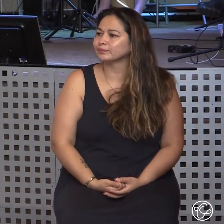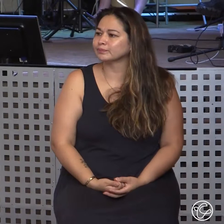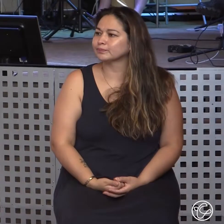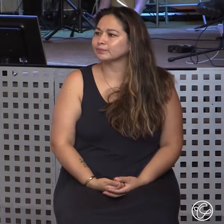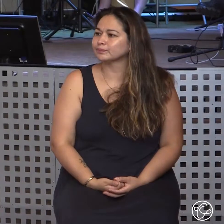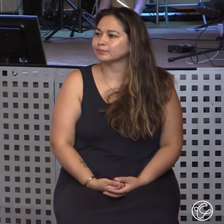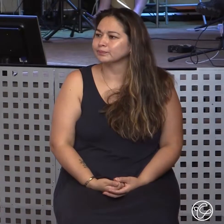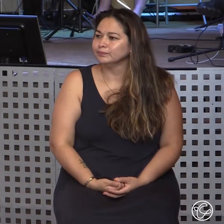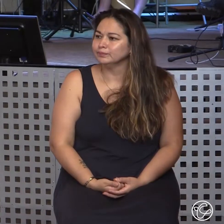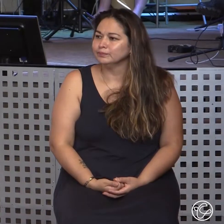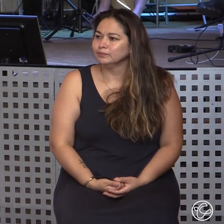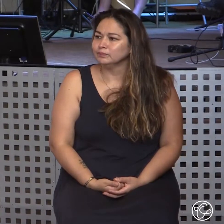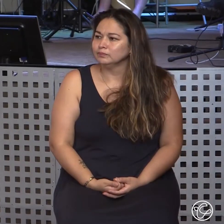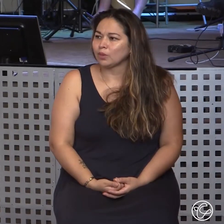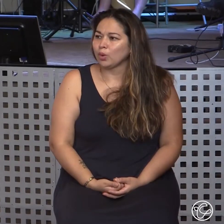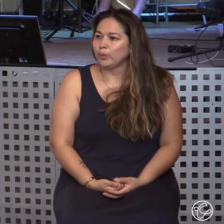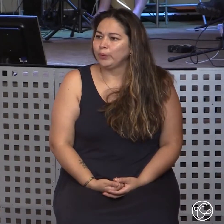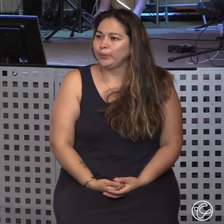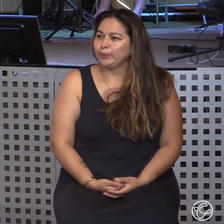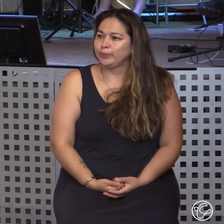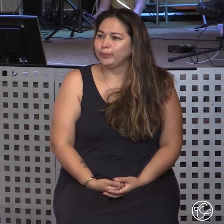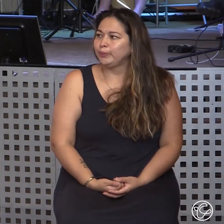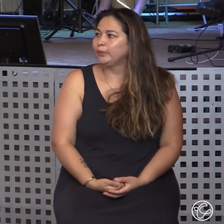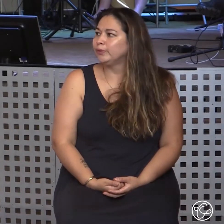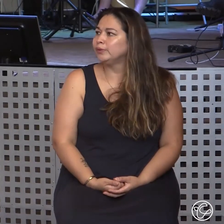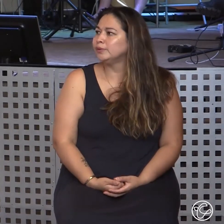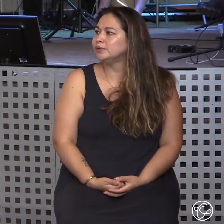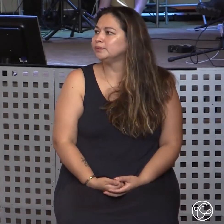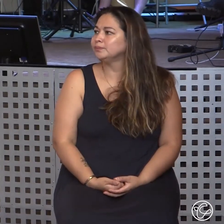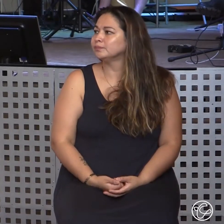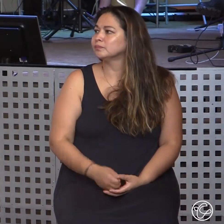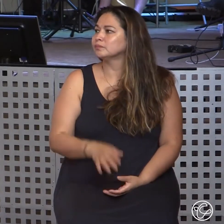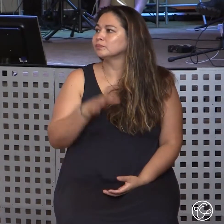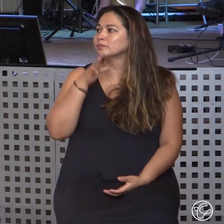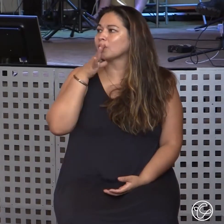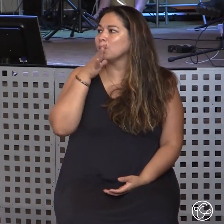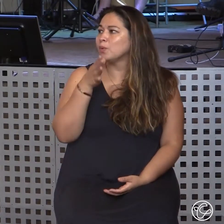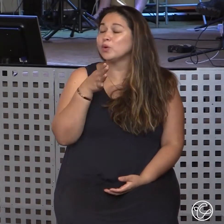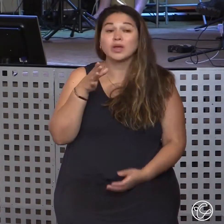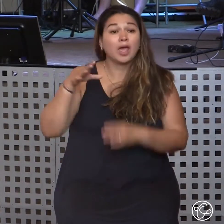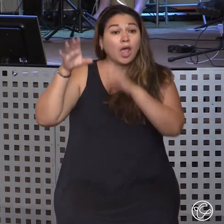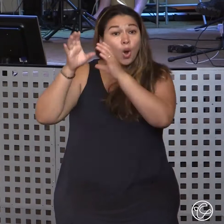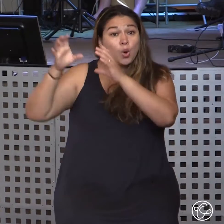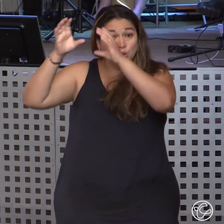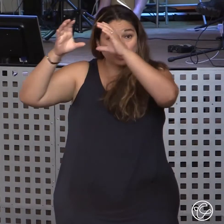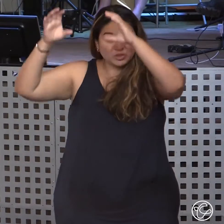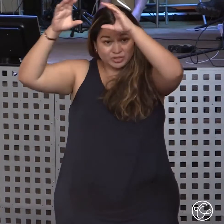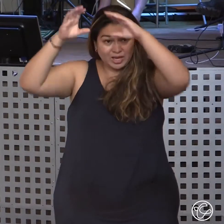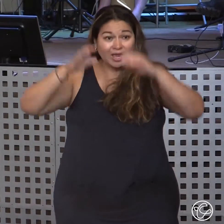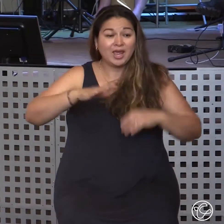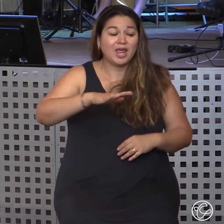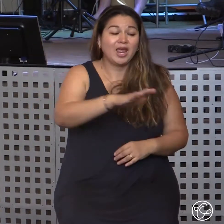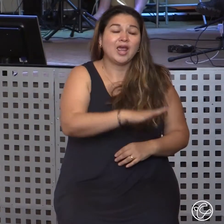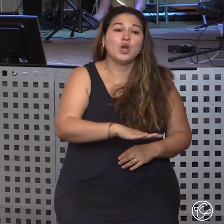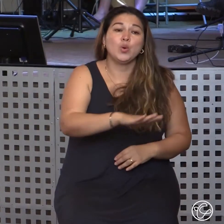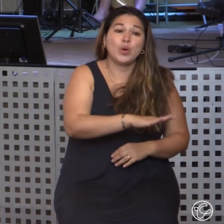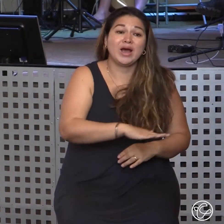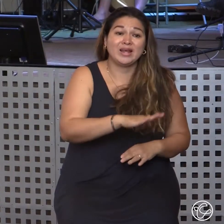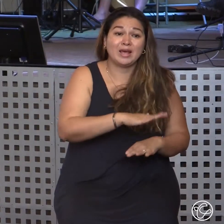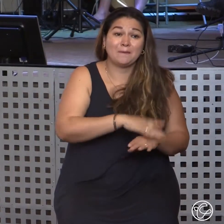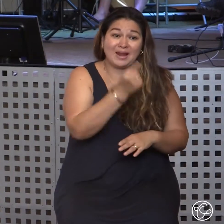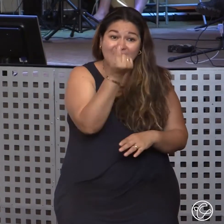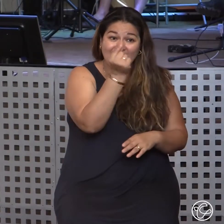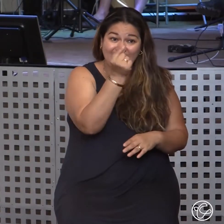Porque hubo alguien llamado José que sabía abrir graneros. Y ahora voy a empezar